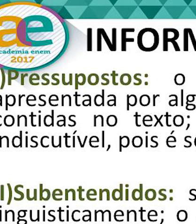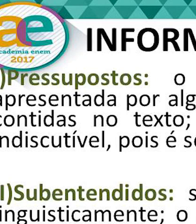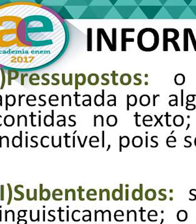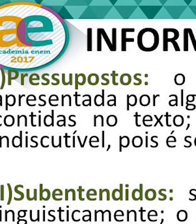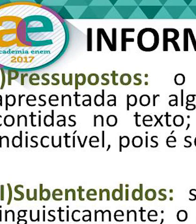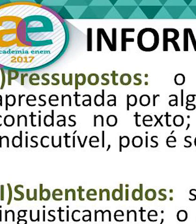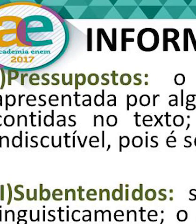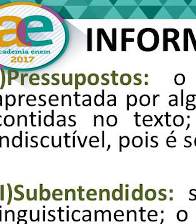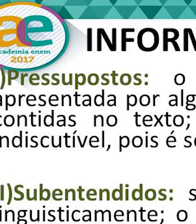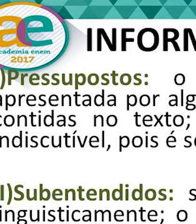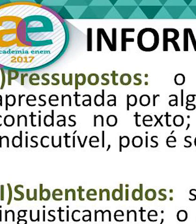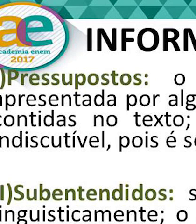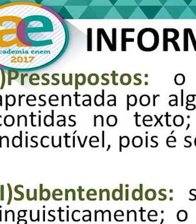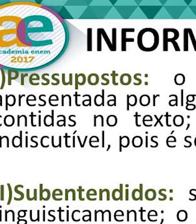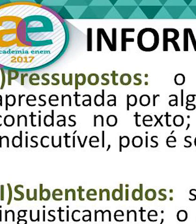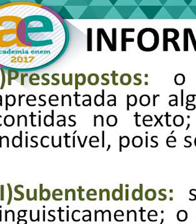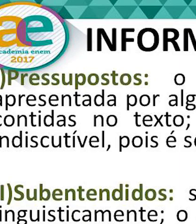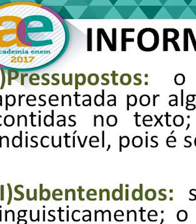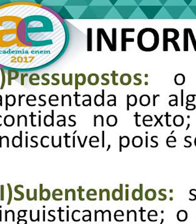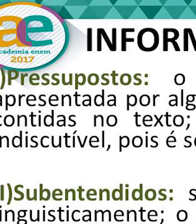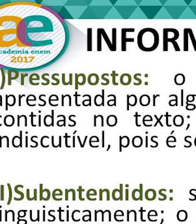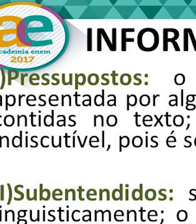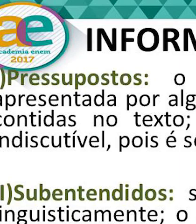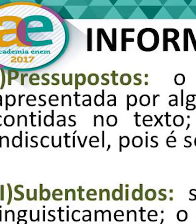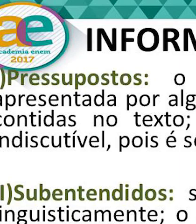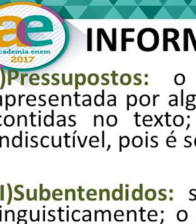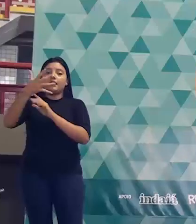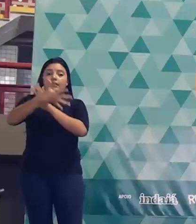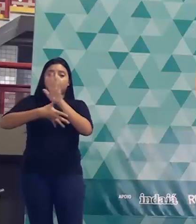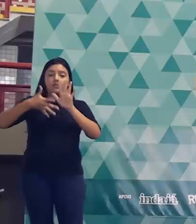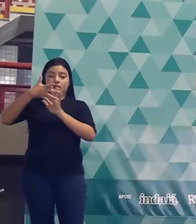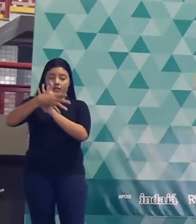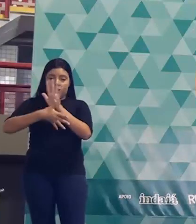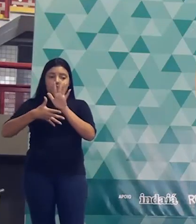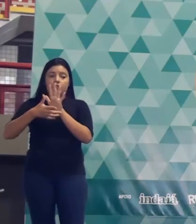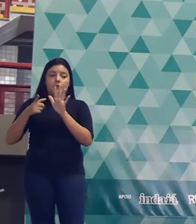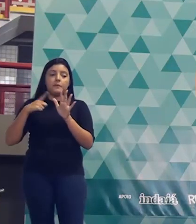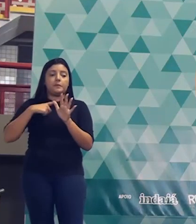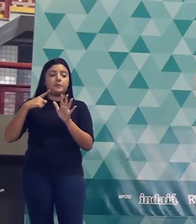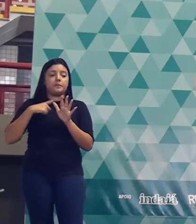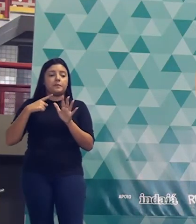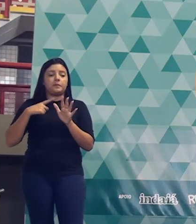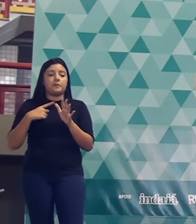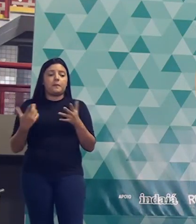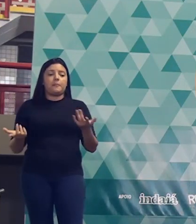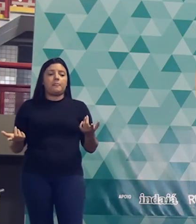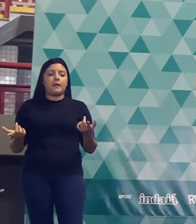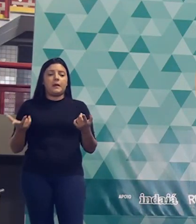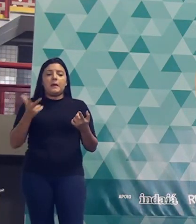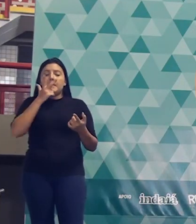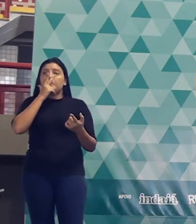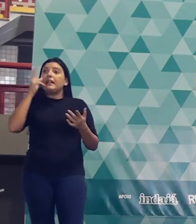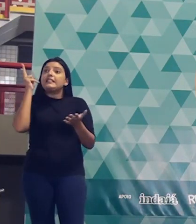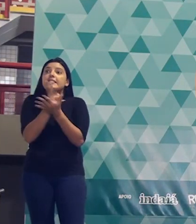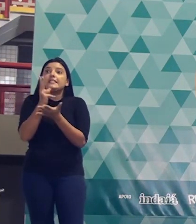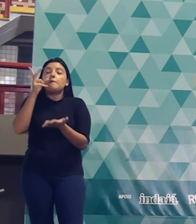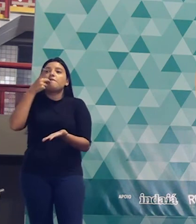ou expressões contidas no texto. A informação depreendida é indiscutível, pois é sempre